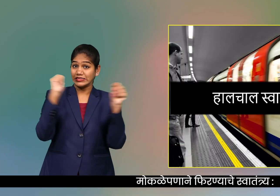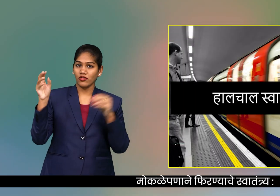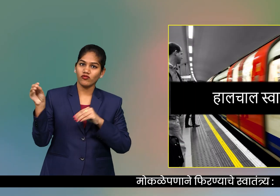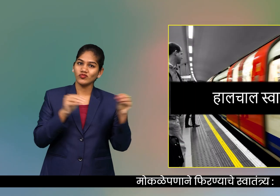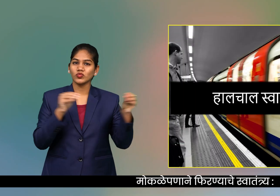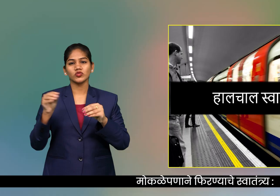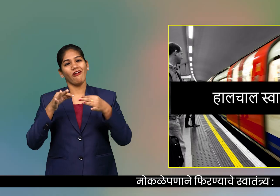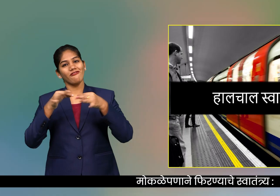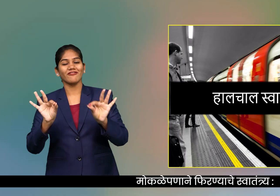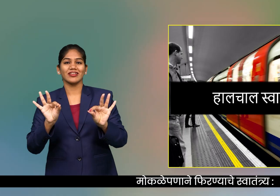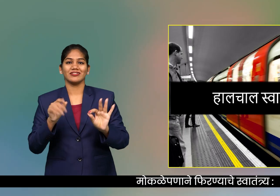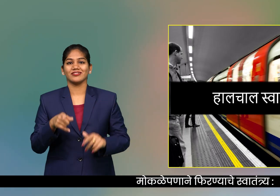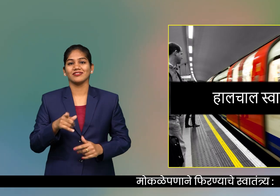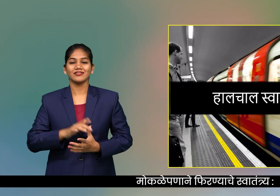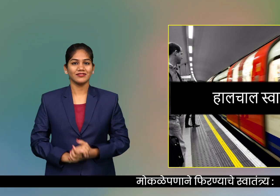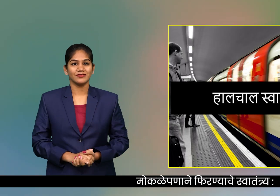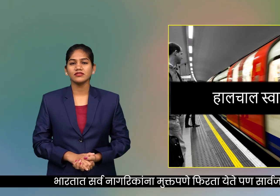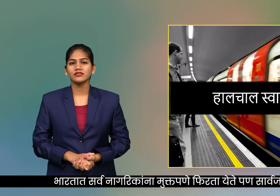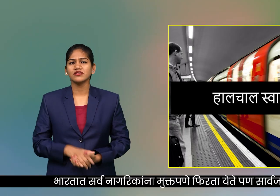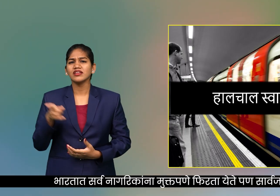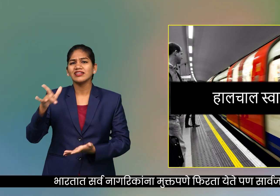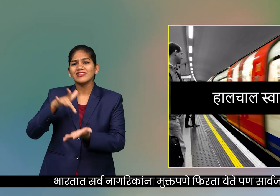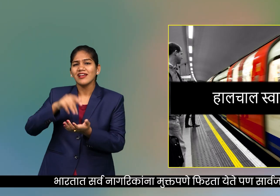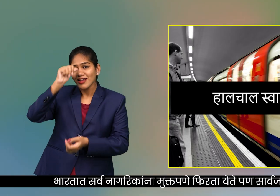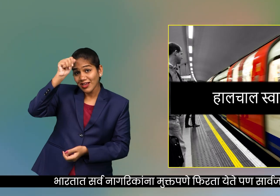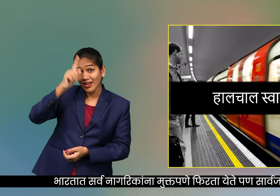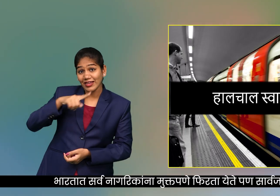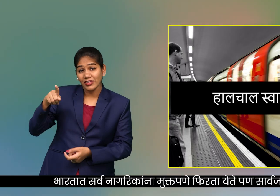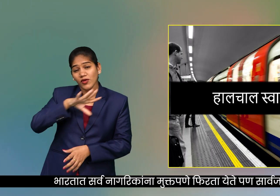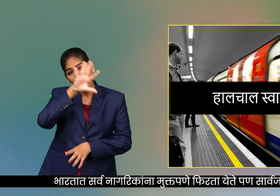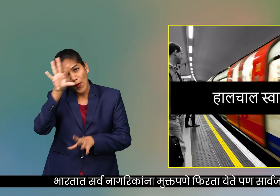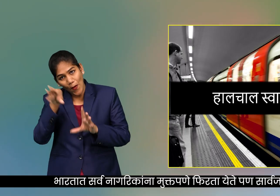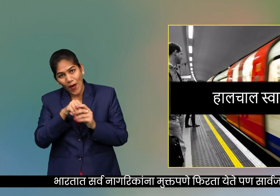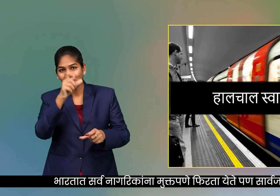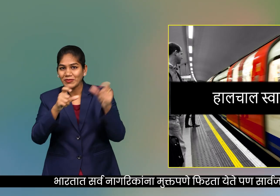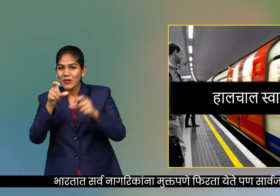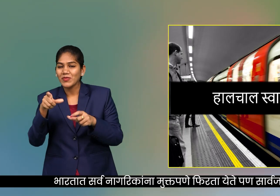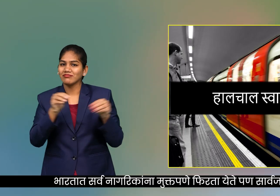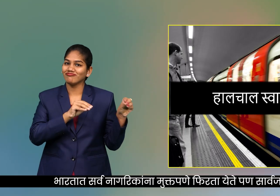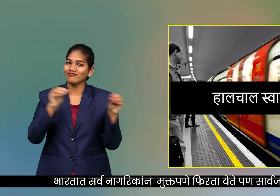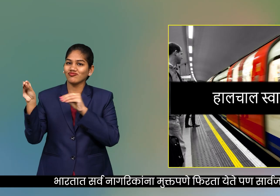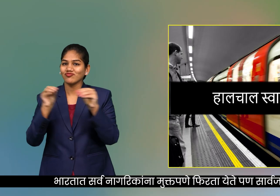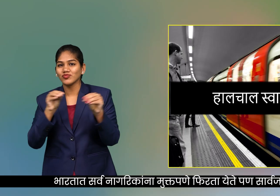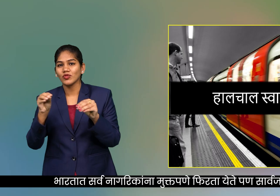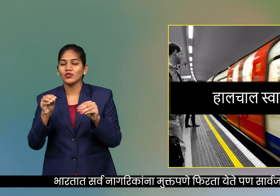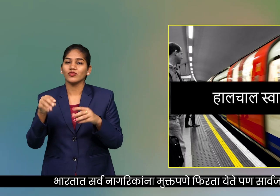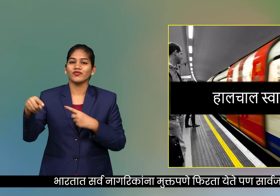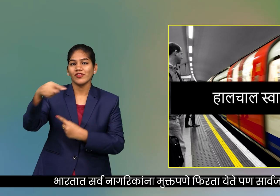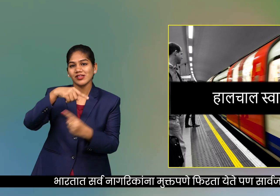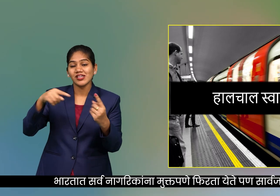मोकळेपणाने फिरण्याचे स्वातंत्र्य. भारतात सर्व नागरिकांना मुक्तपणे फिरता येते, पण सार्वजनिक